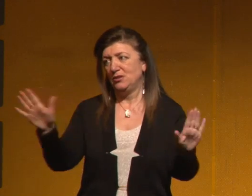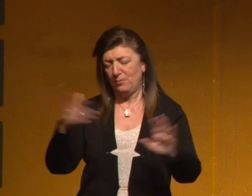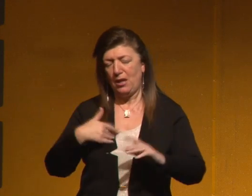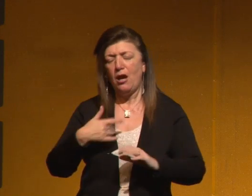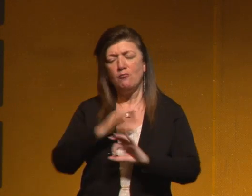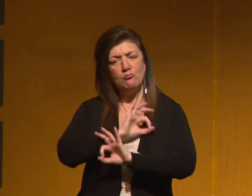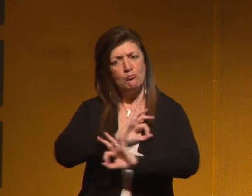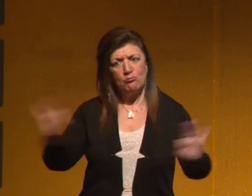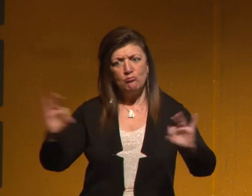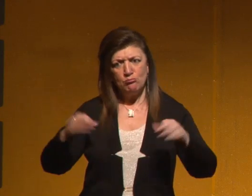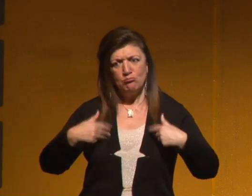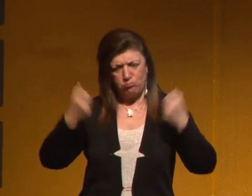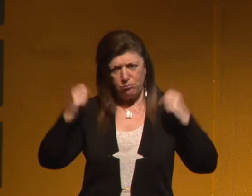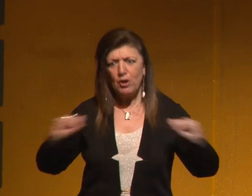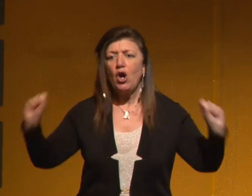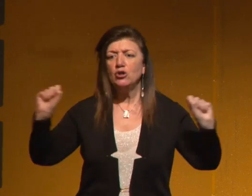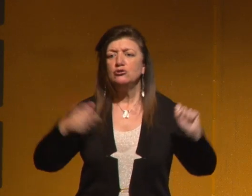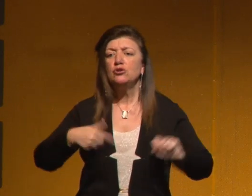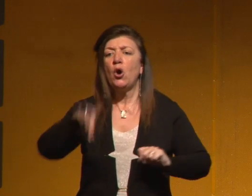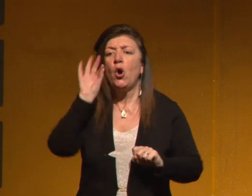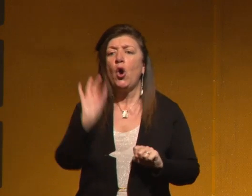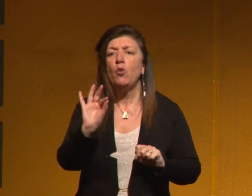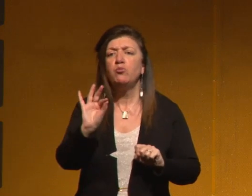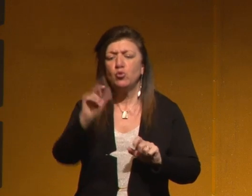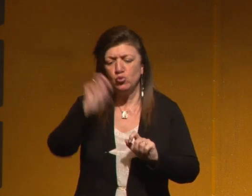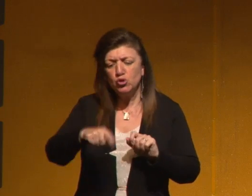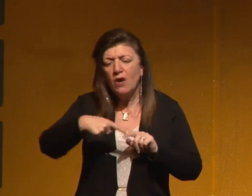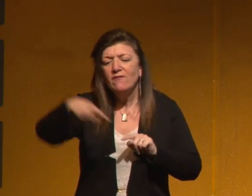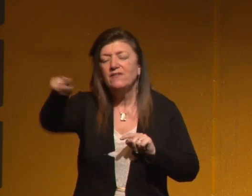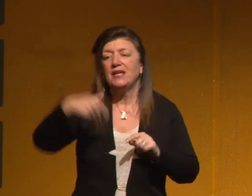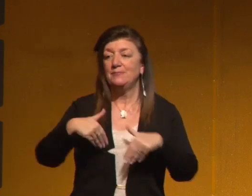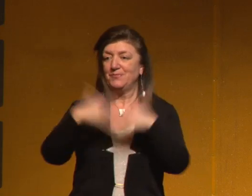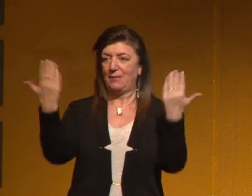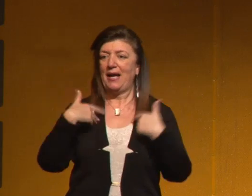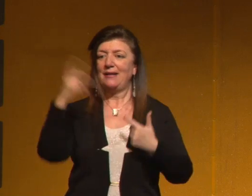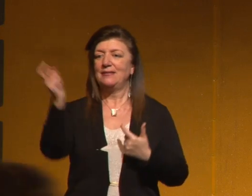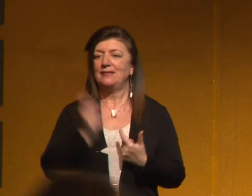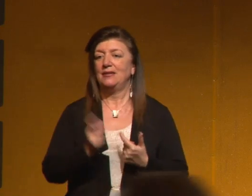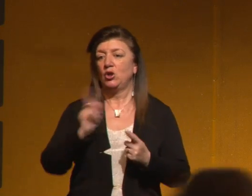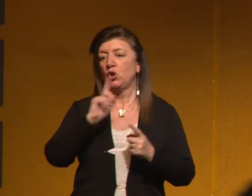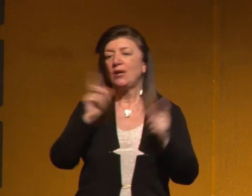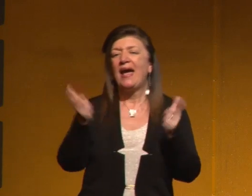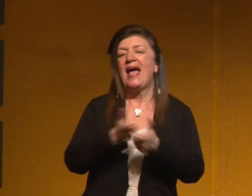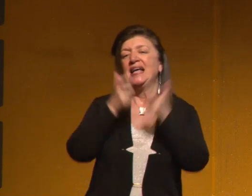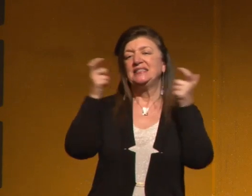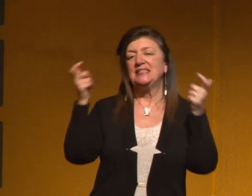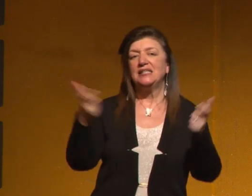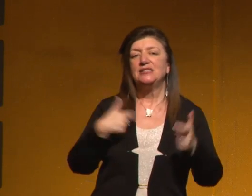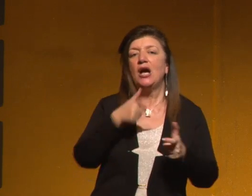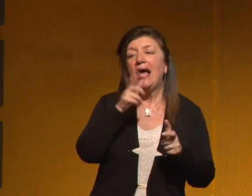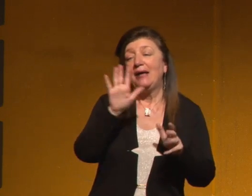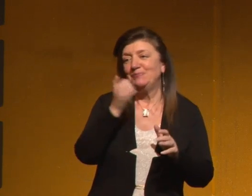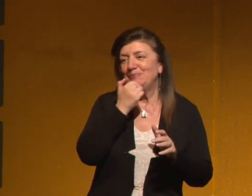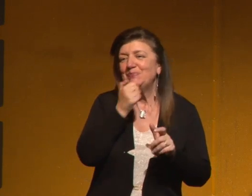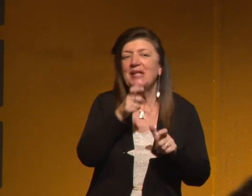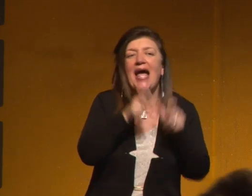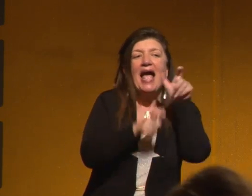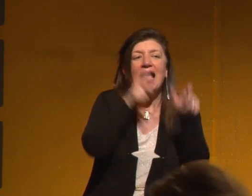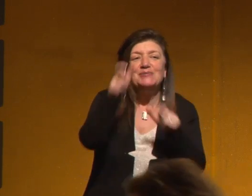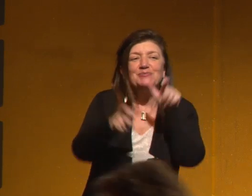io stamattina venendo a meno a uno dei miei adagi cioè esageruma nen come vedete faccio sempre citazioni molto